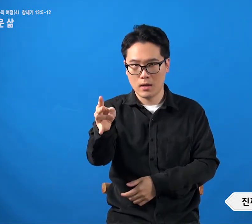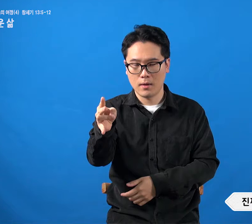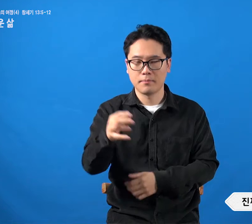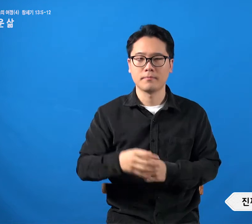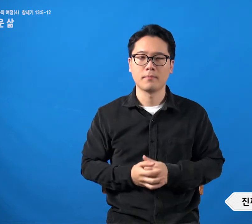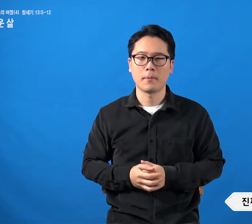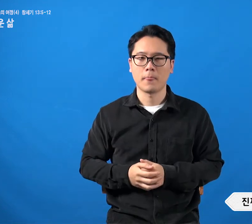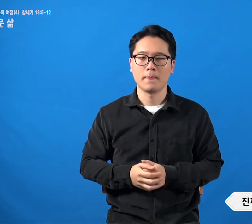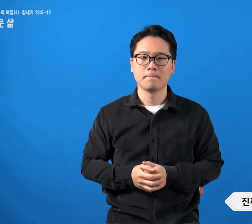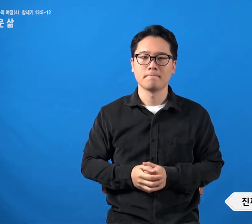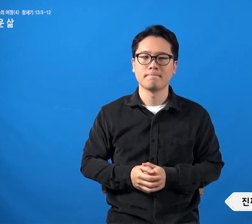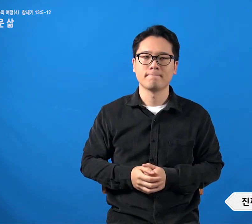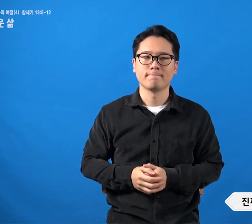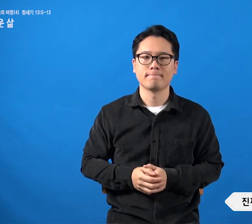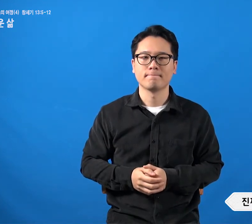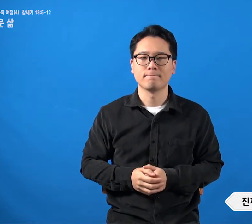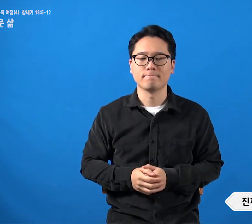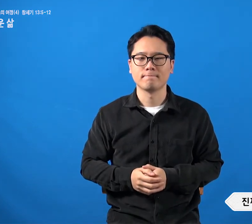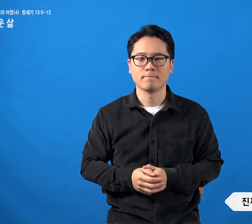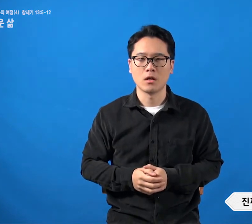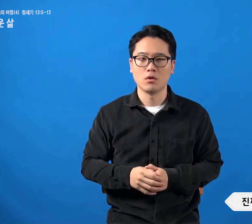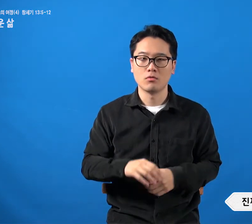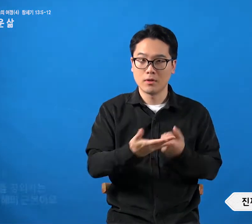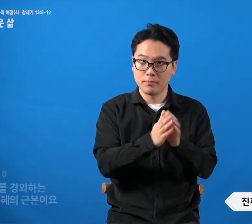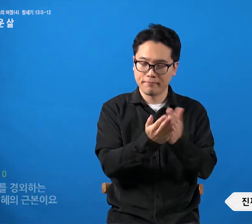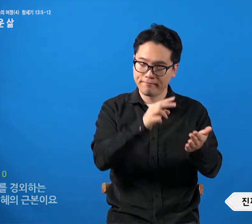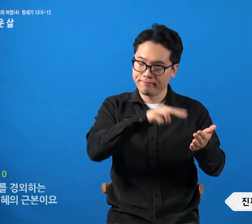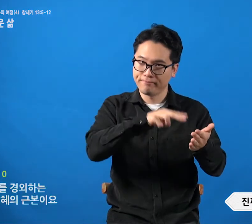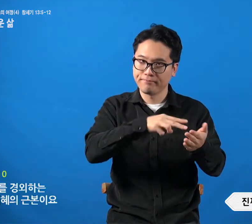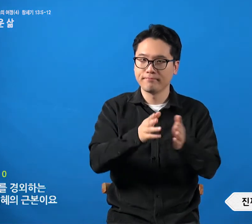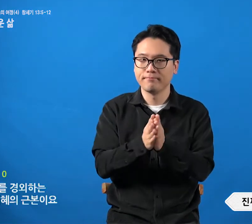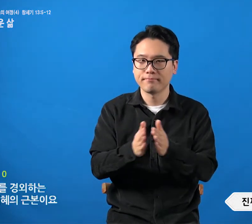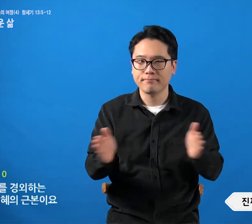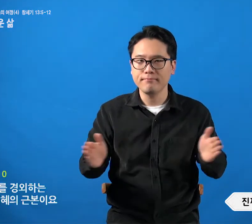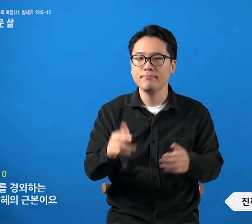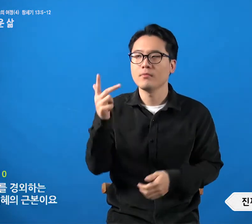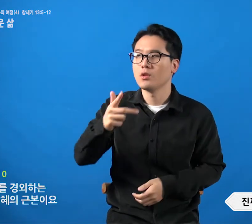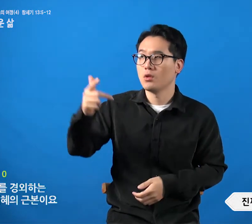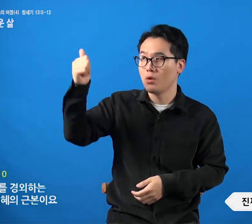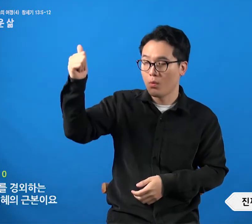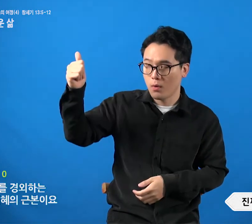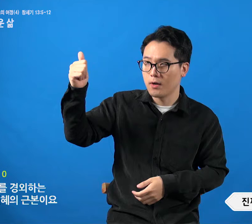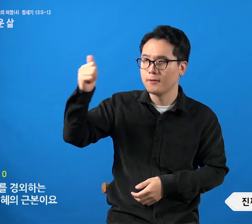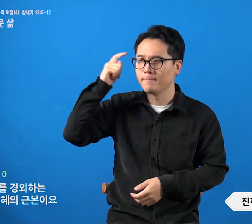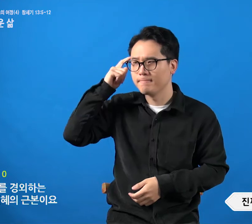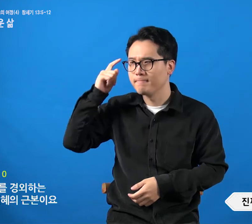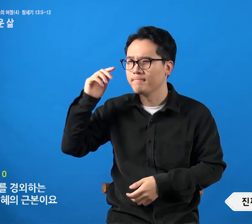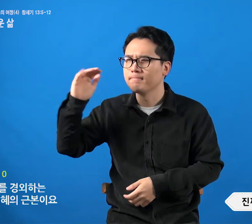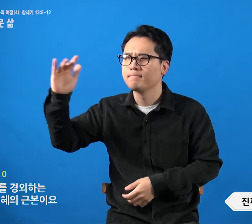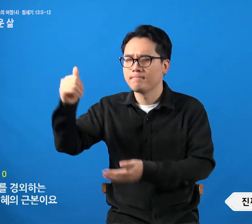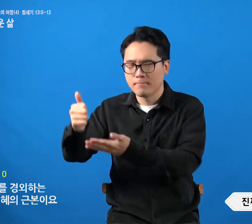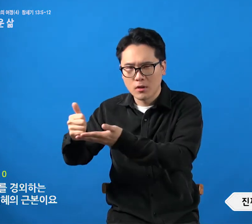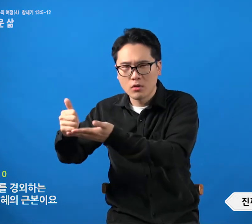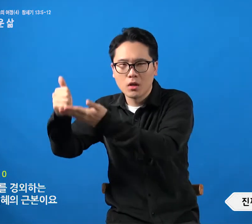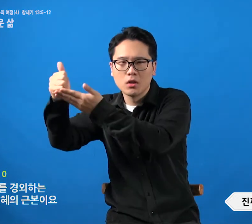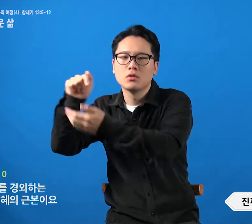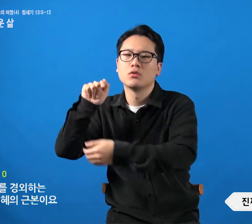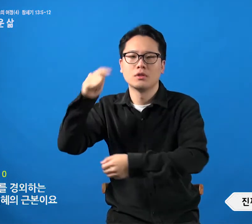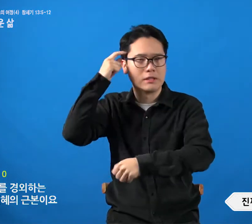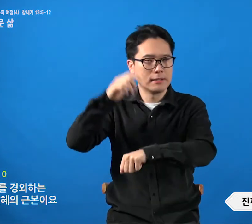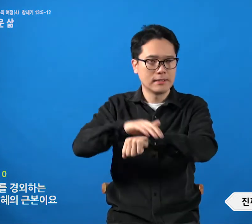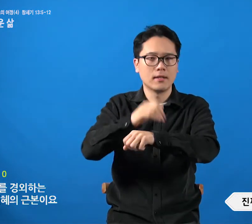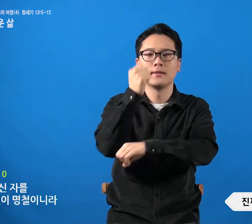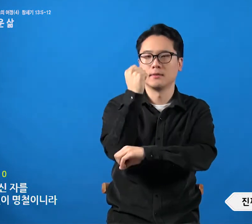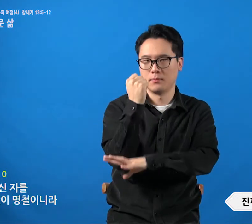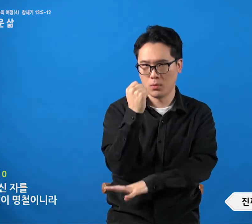9장 10절 한번 같이 읽겠습니다. 시작. 여호와를 경외하는 것이 지혜의 근본이요